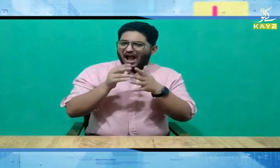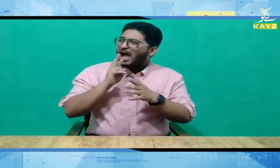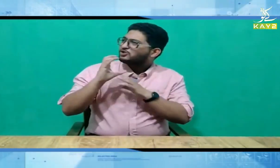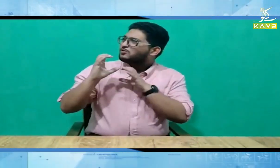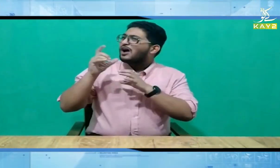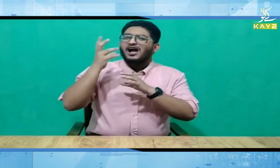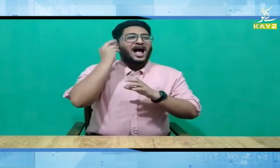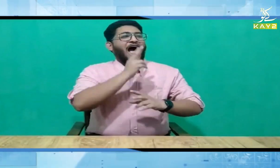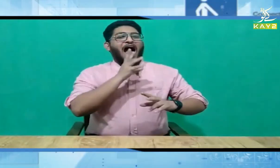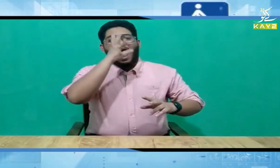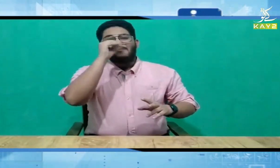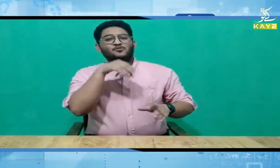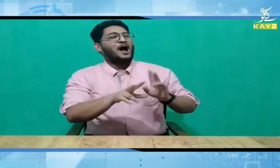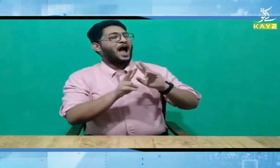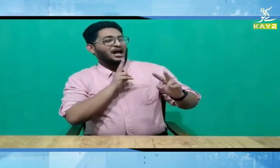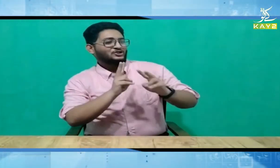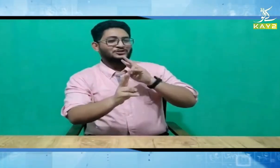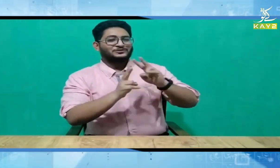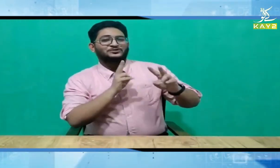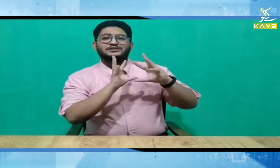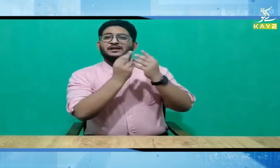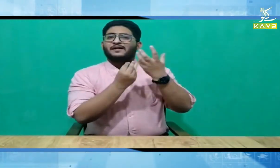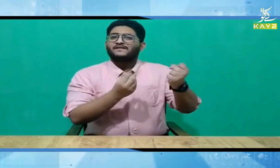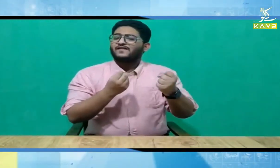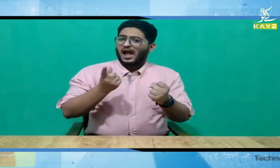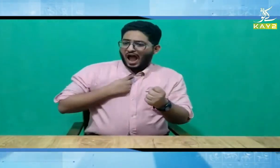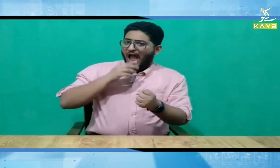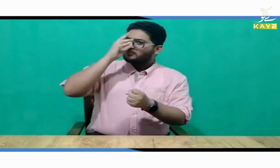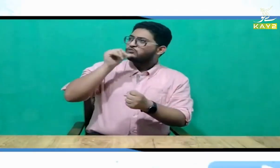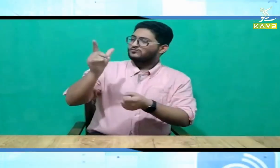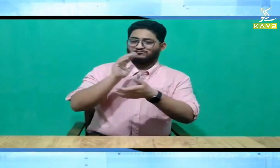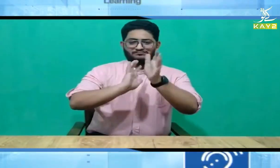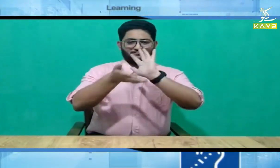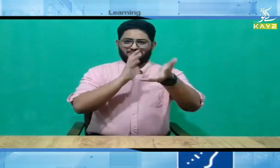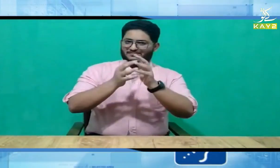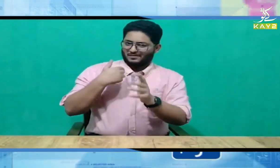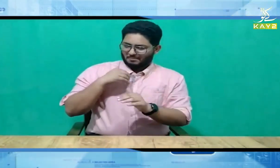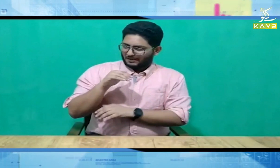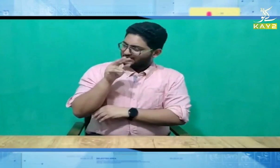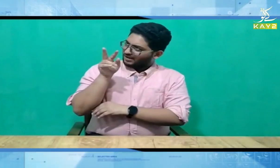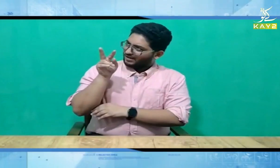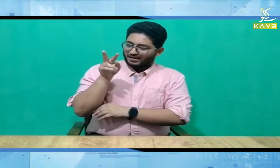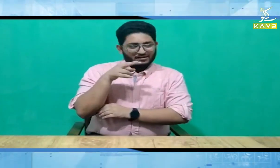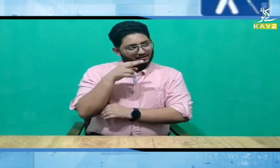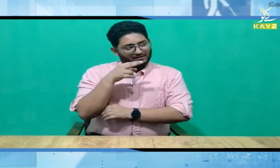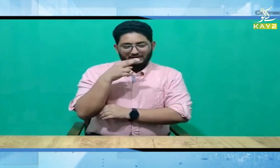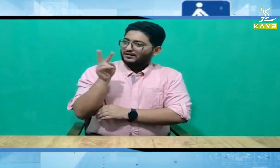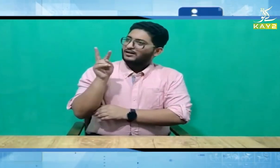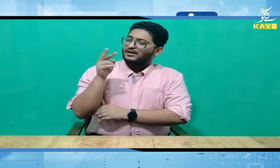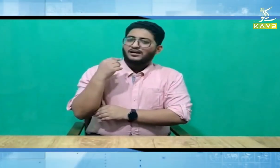को क्या प्रॉब्लम्स आ रहे होते हैं। अक्सर मेरे दोस्तों के वालिदैन जो है वो आपस में बातचीत कर रहे होते हैं, अपने बच्चों से बातचीत कर रहे होते हैं, लेकिन मेरे वालिदैन